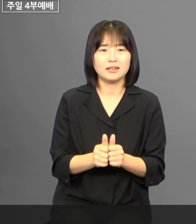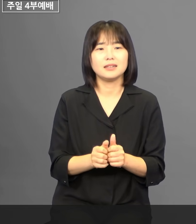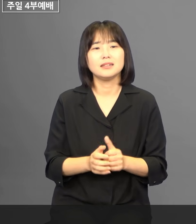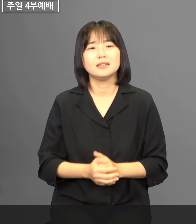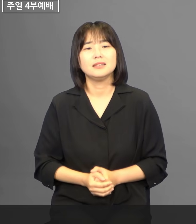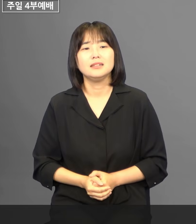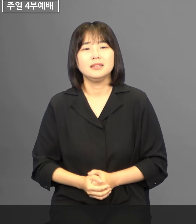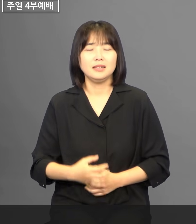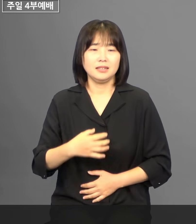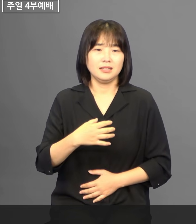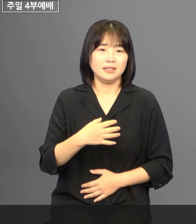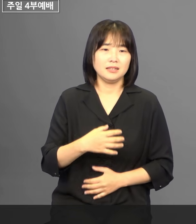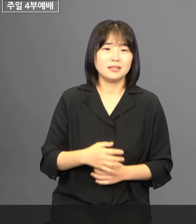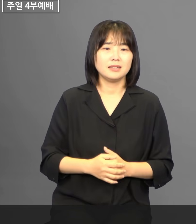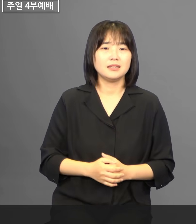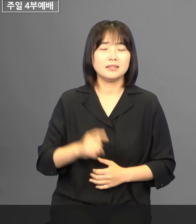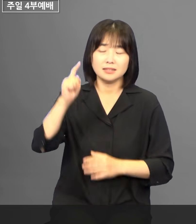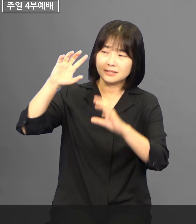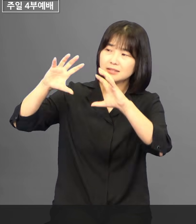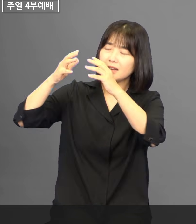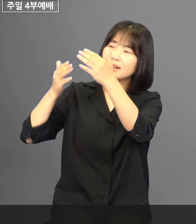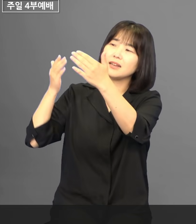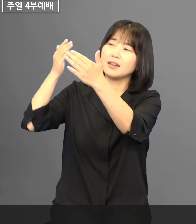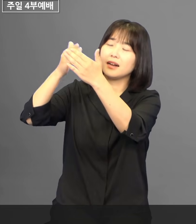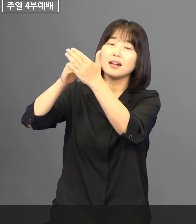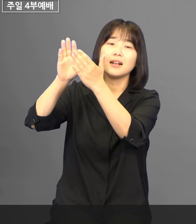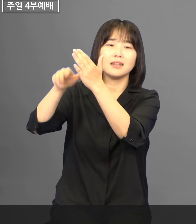그 나라 갈